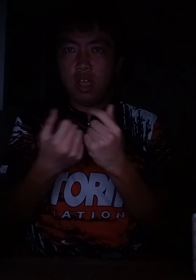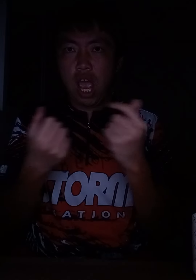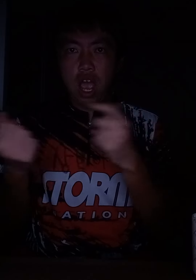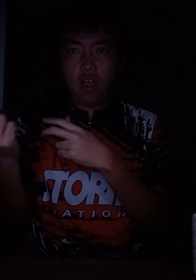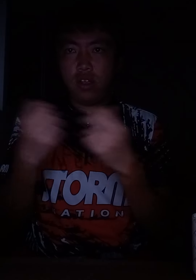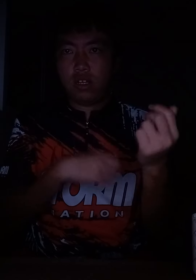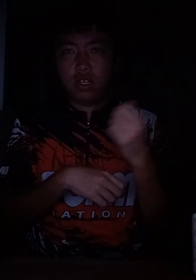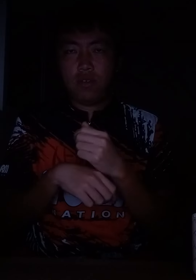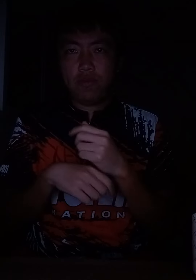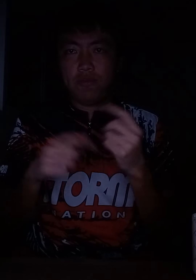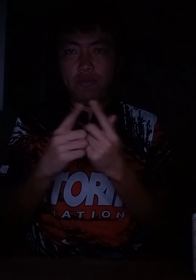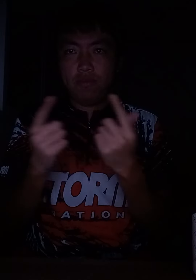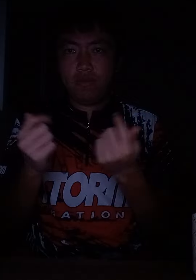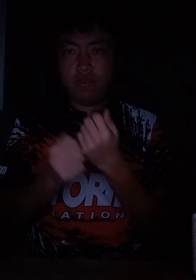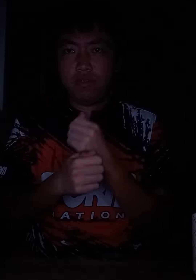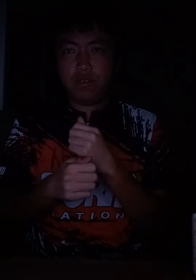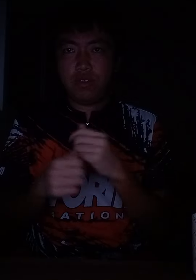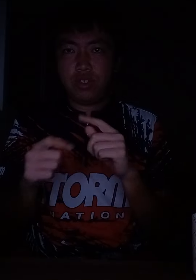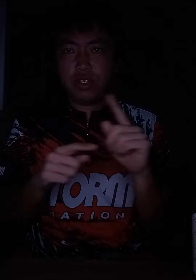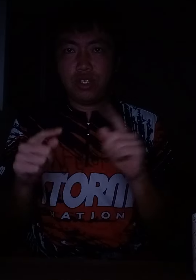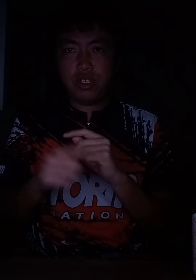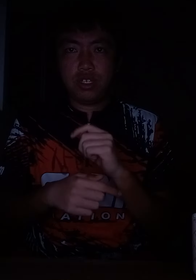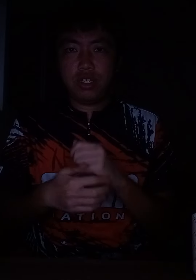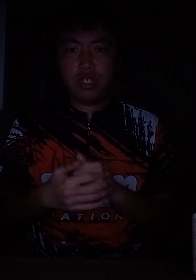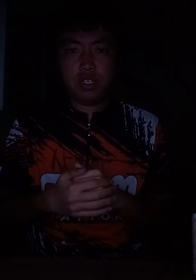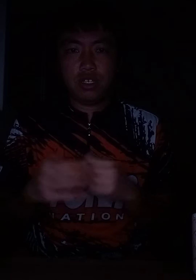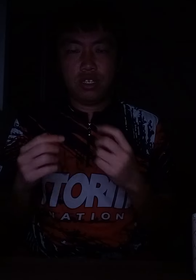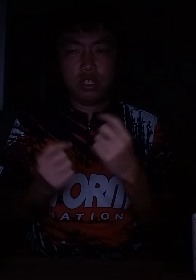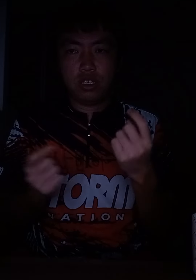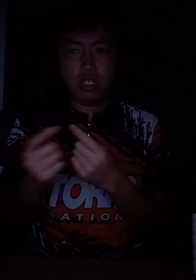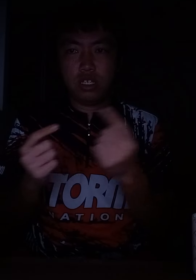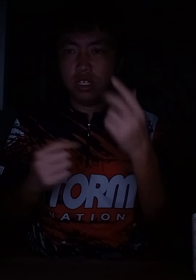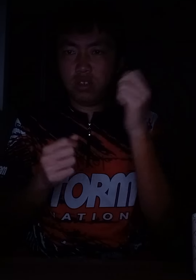항의해서 결국 경찰에 신고한 겁니다. A씨는 현행범으로 체포됐습니다.